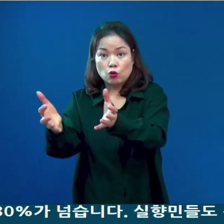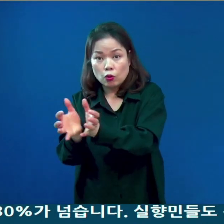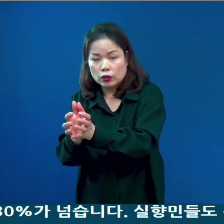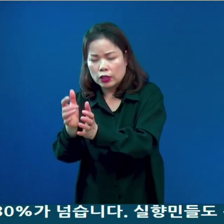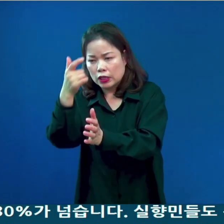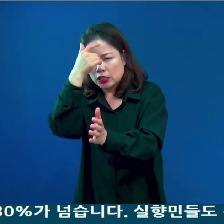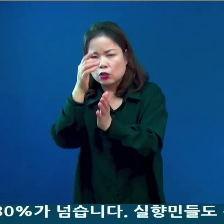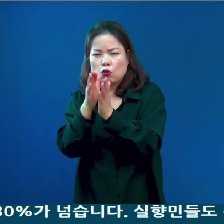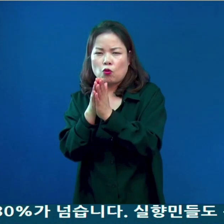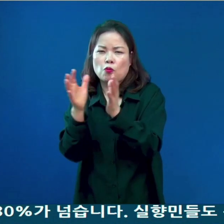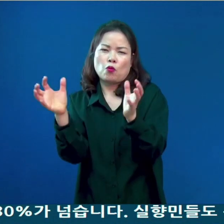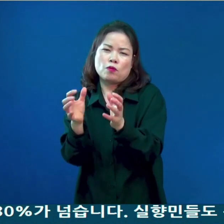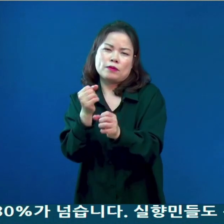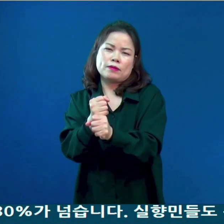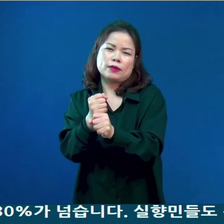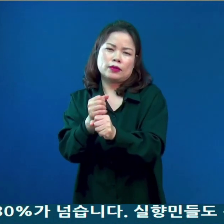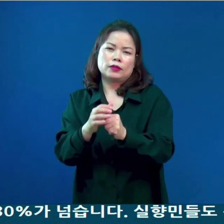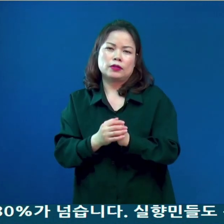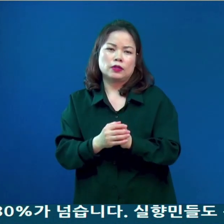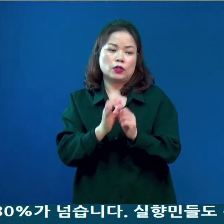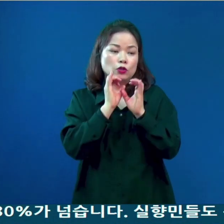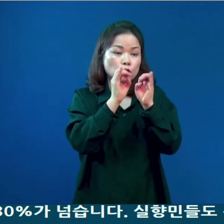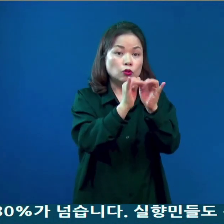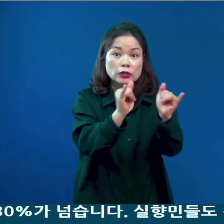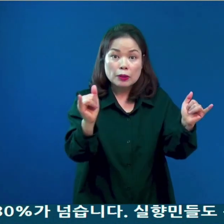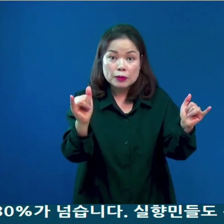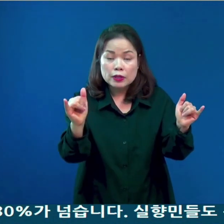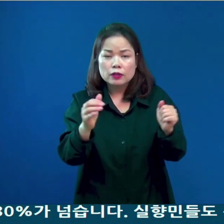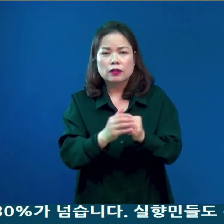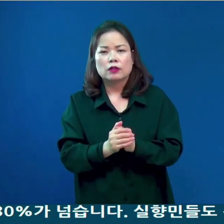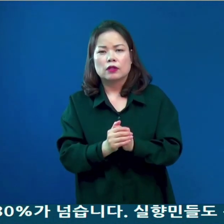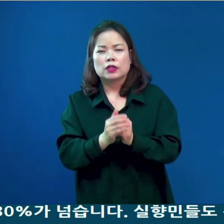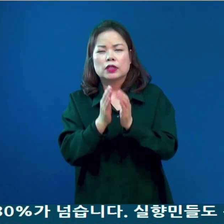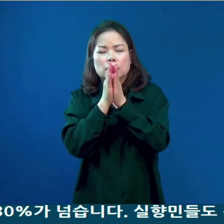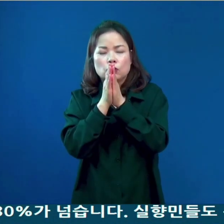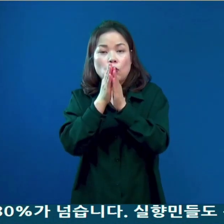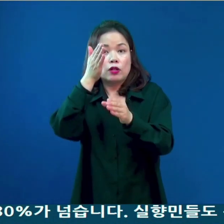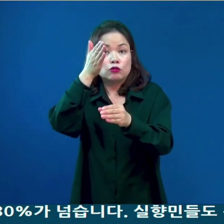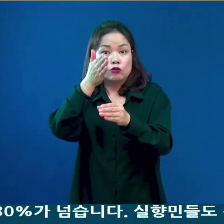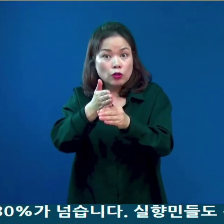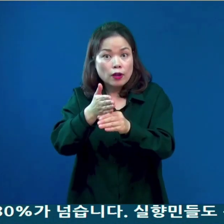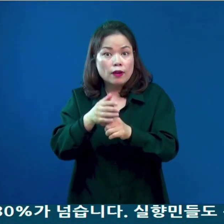기도 모임을 만들었습니다. 전도사들끼리. 그래서 기도하다가